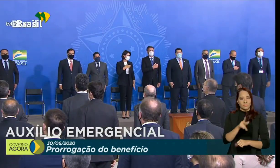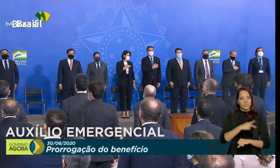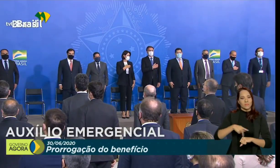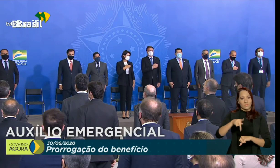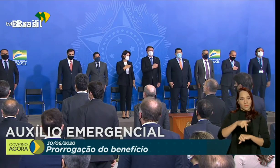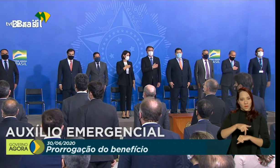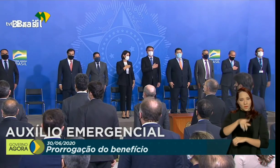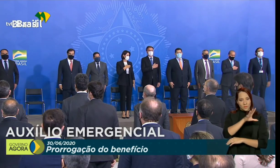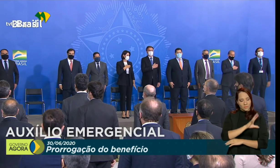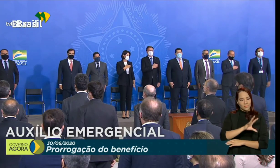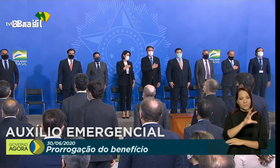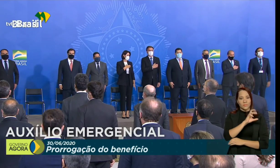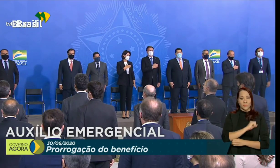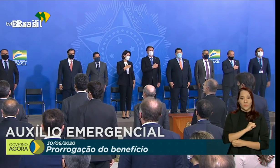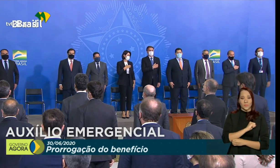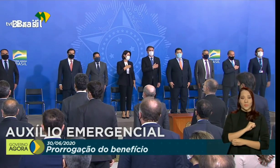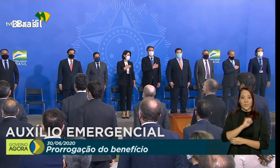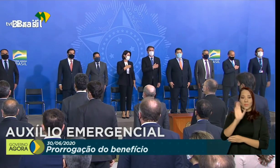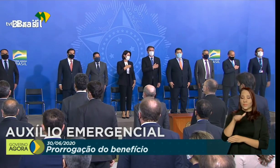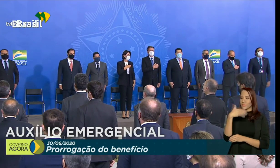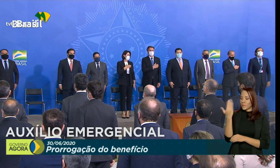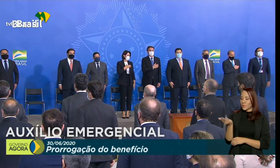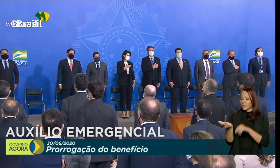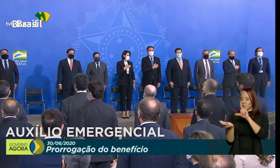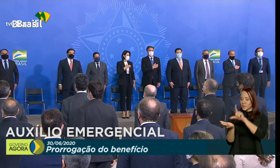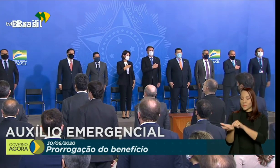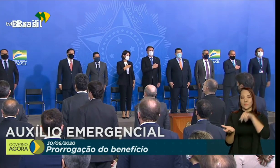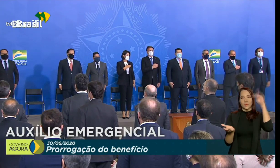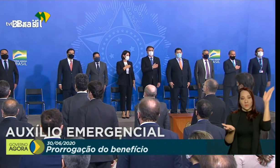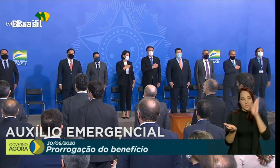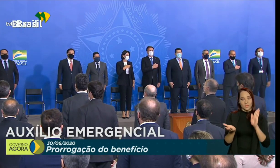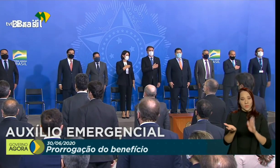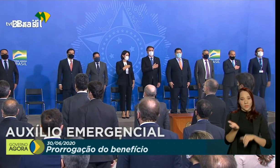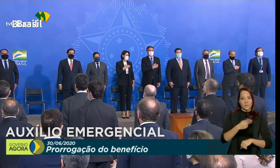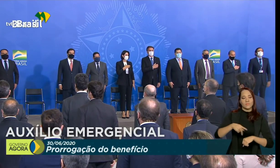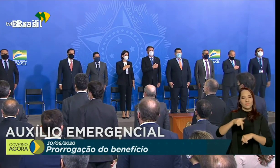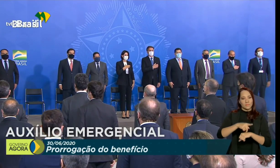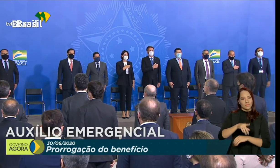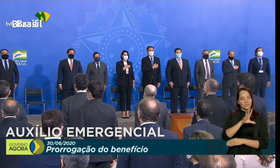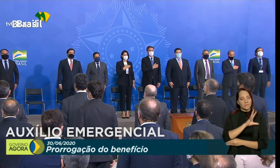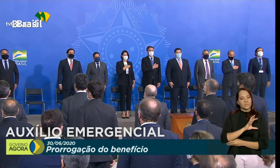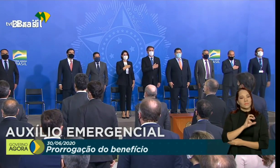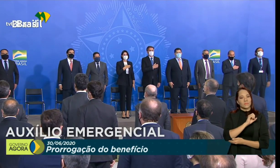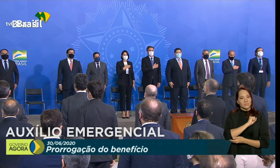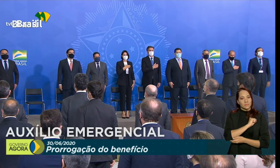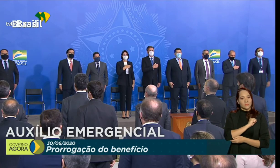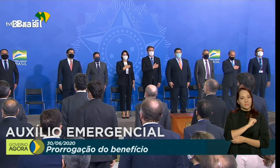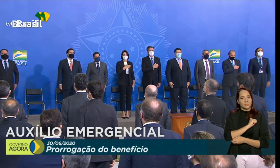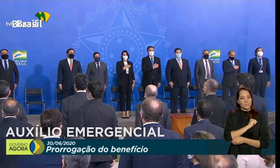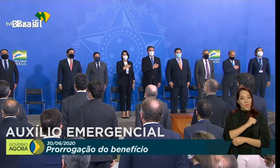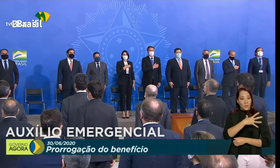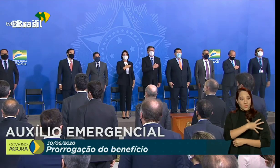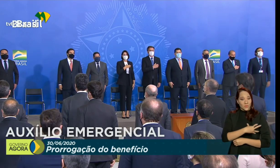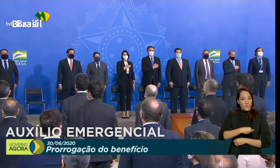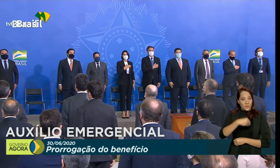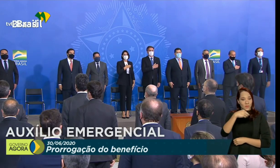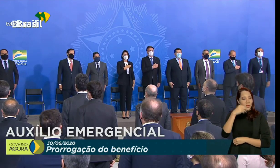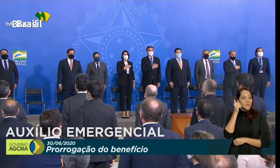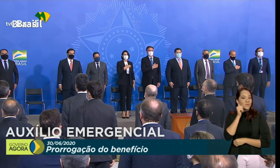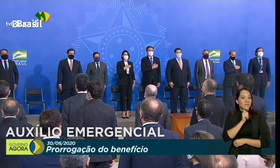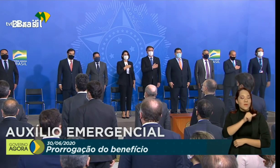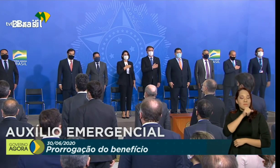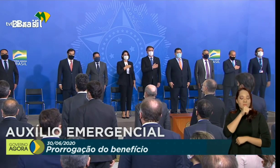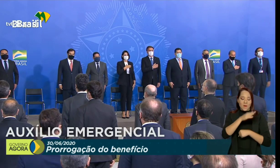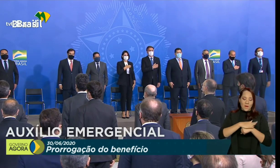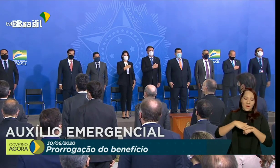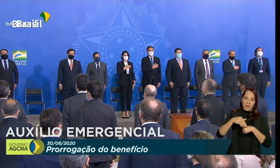morte. Terra dourada, entre outras vidas tem Brasil a pátria amada. Os filhos